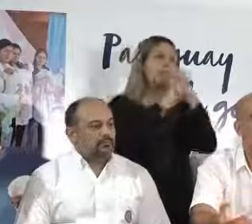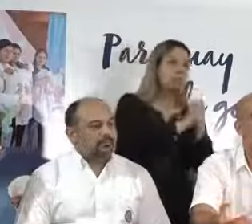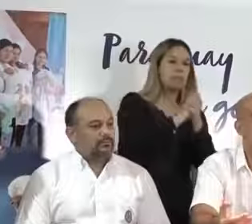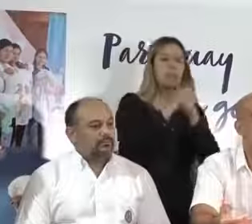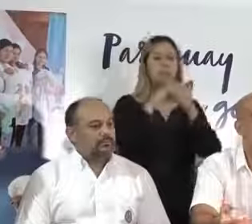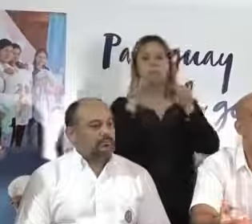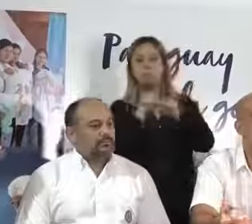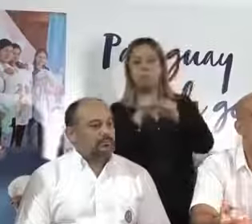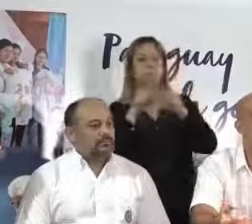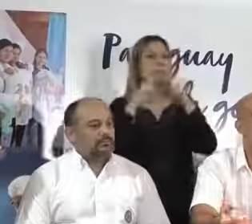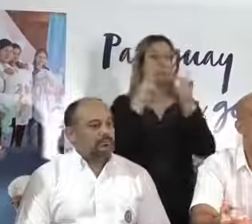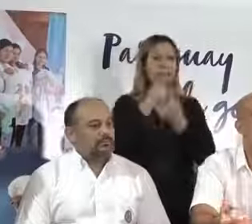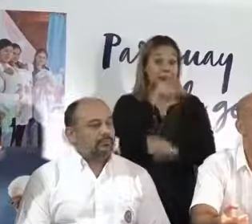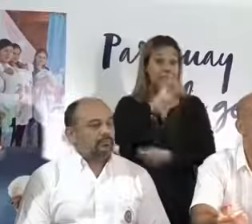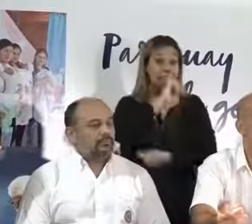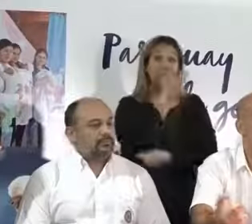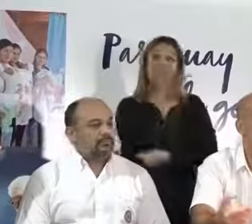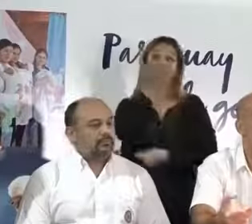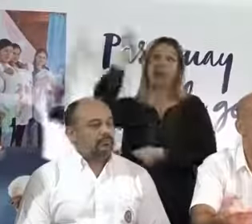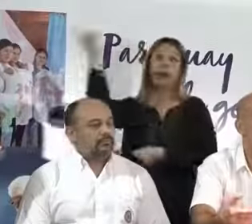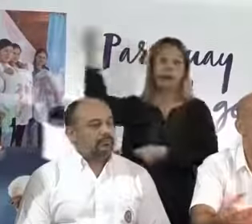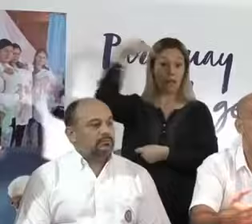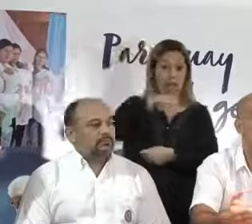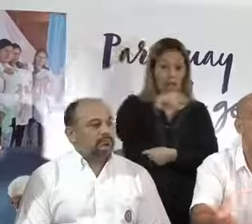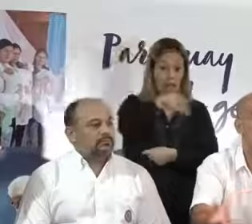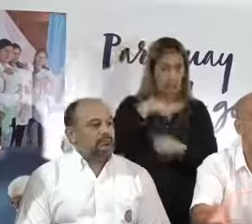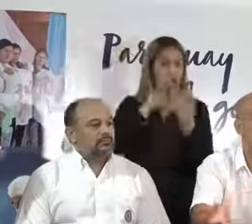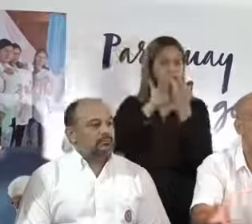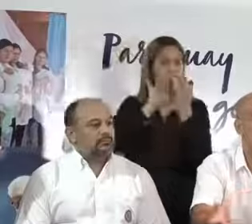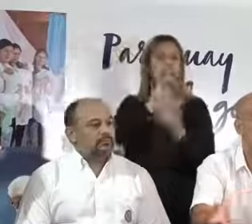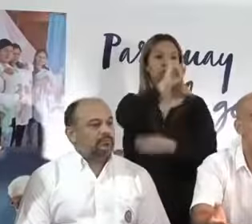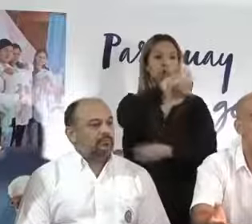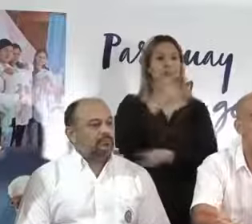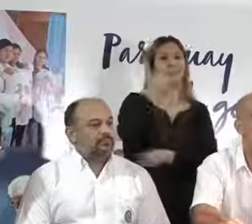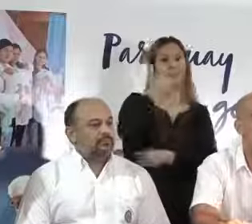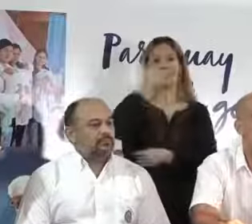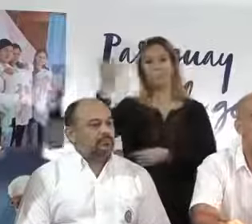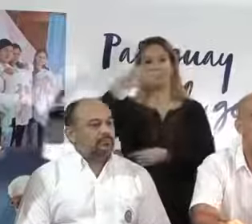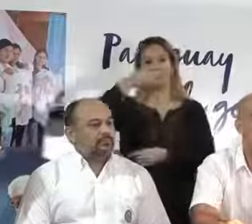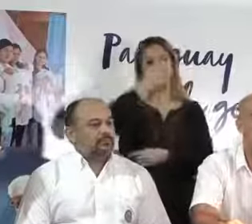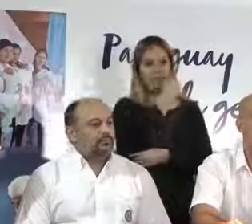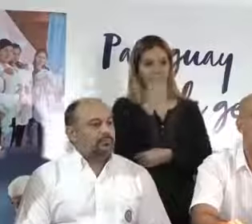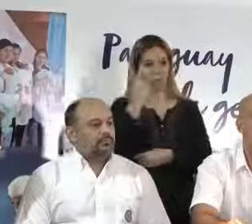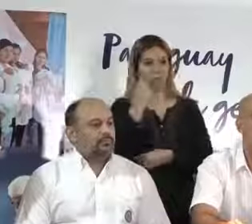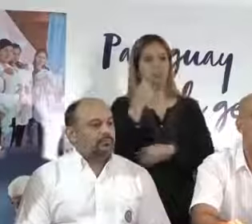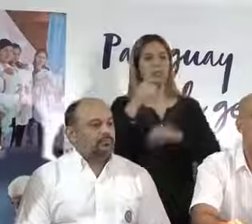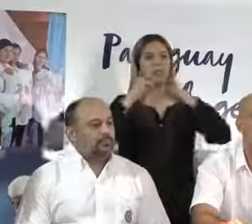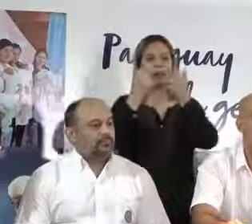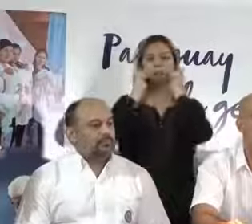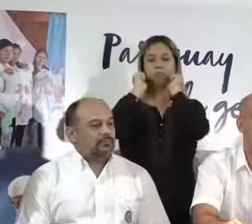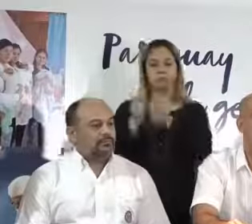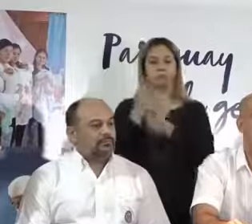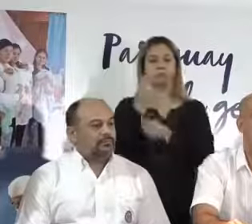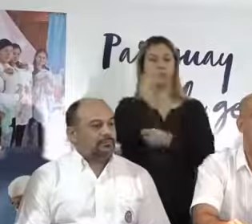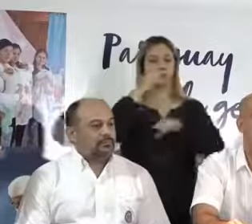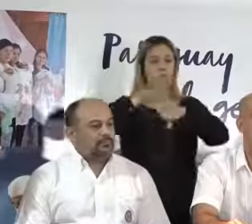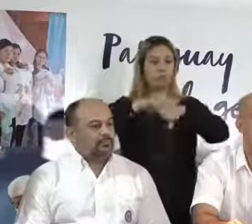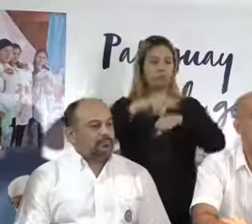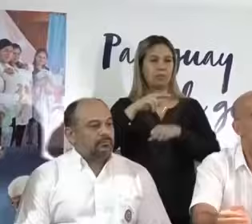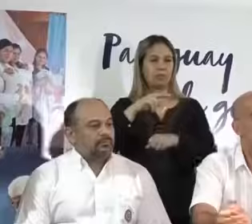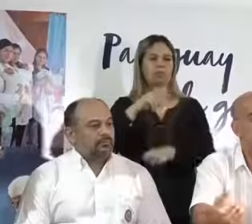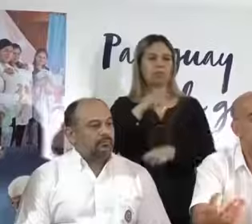en su domicilio y que llamen al 911, donde hemos instalado en esta semana un personal de blanco justamente para evacuar